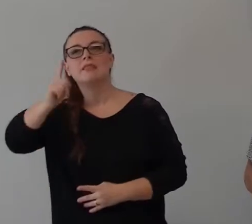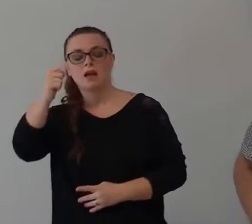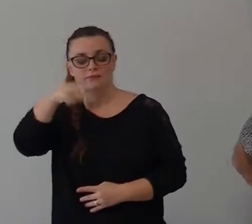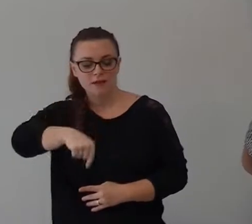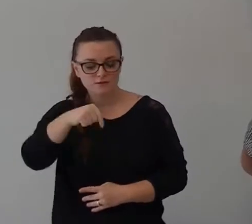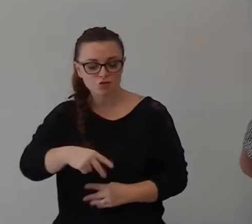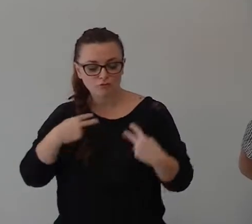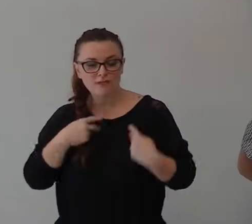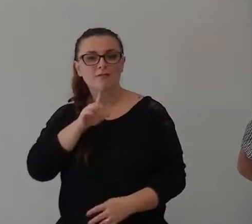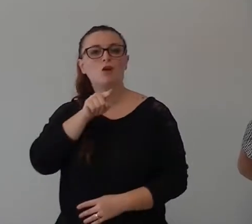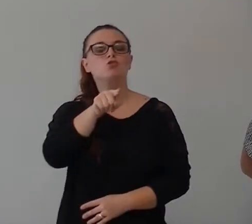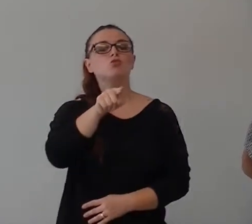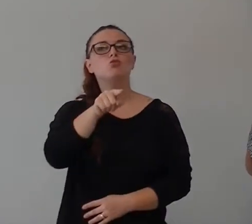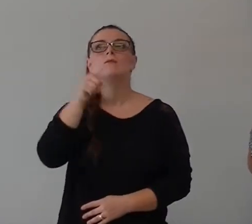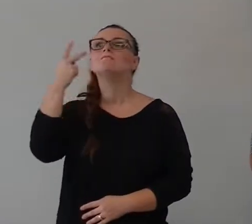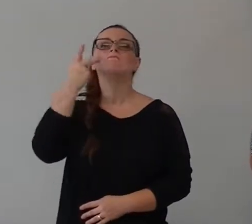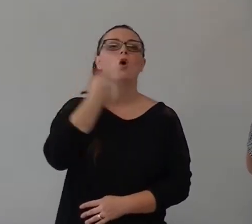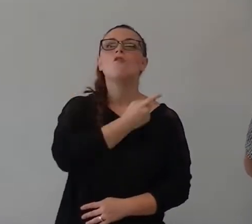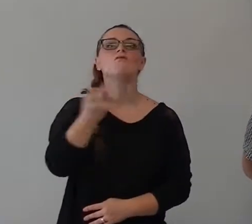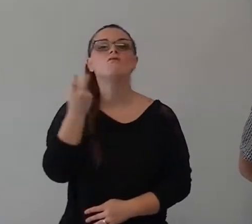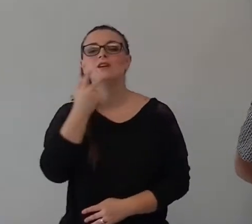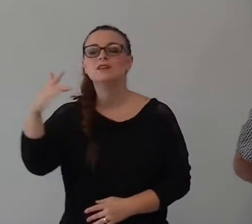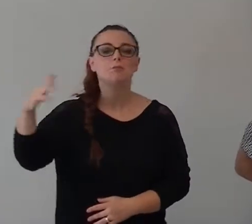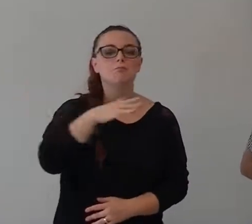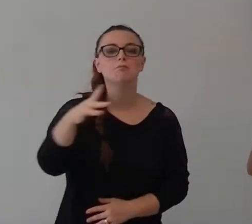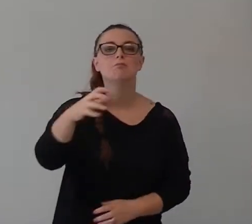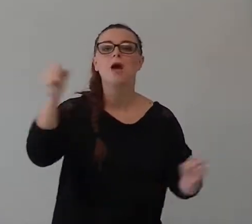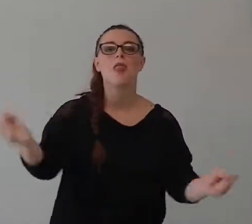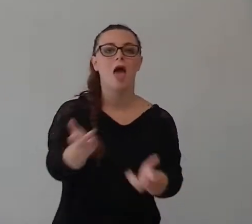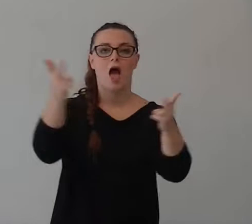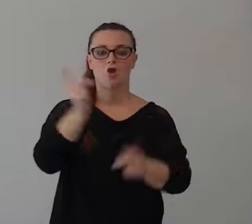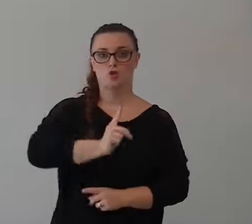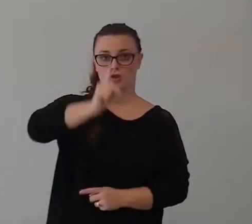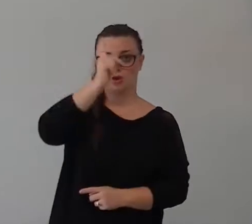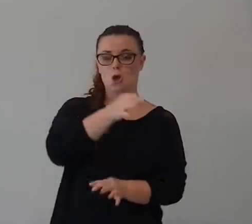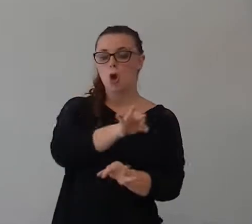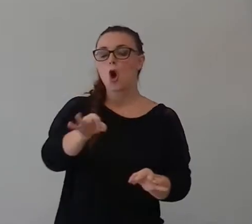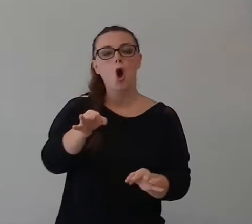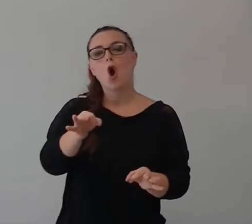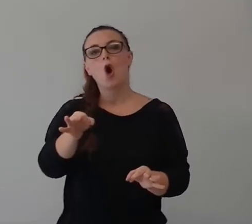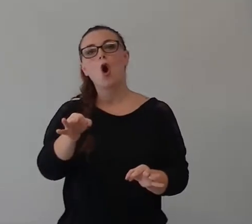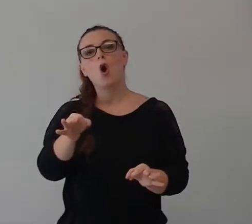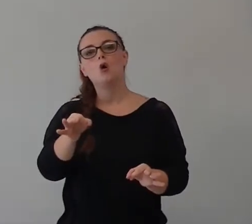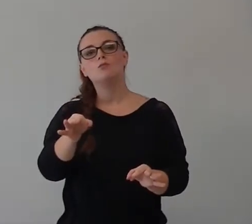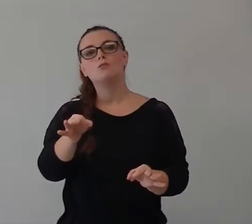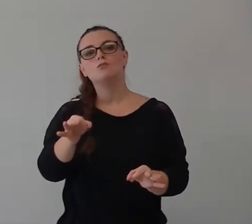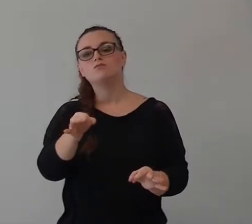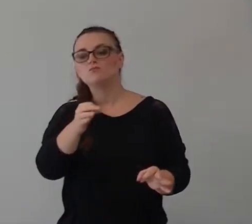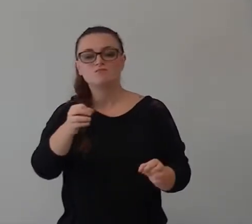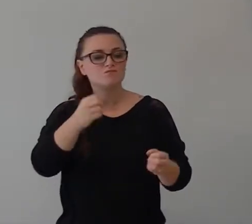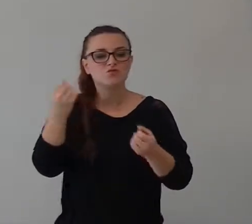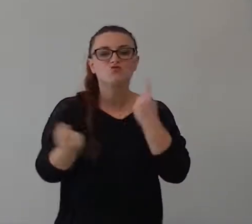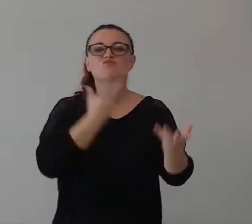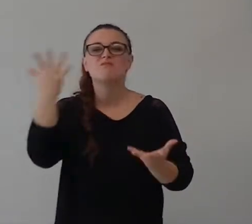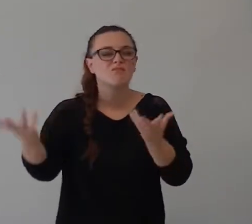una mano visibile, non vedi un miracolo che tu magari stai chiedendo, ma c'è la mano invisibile di Dio che non ti sta